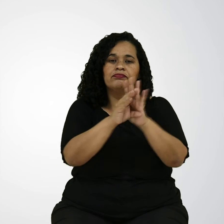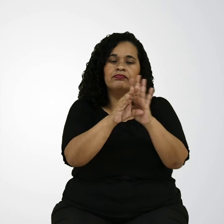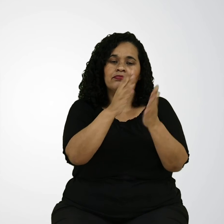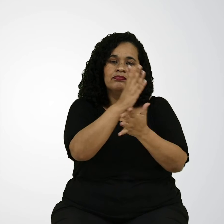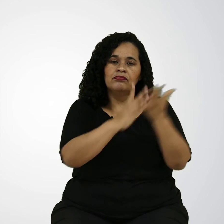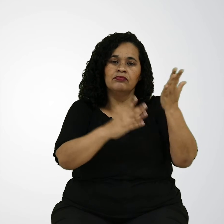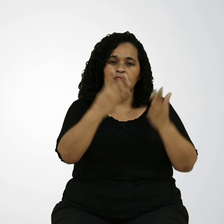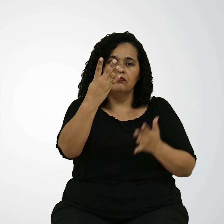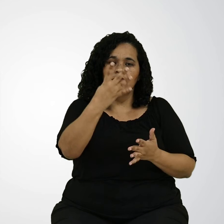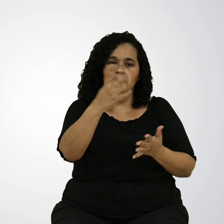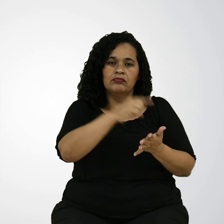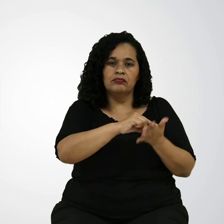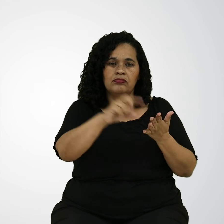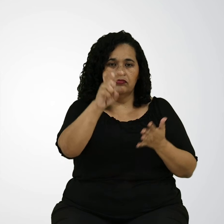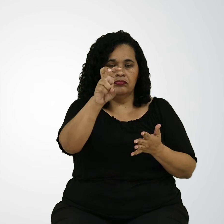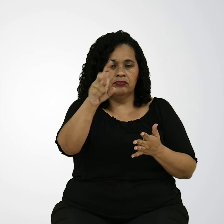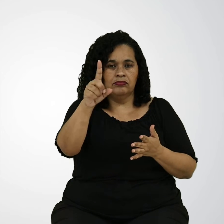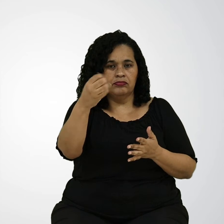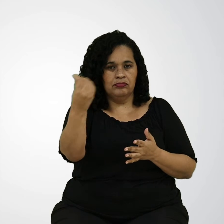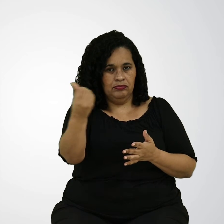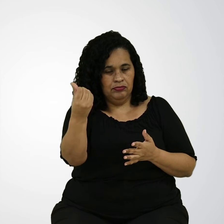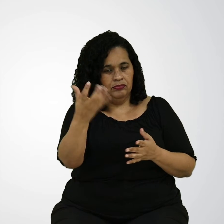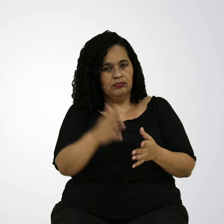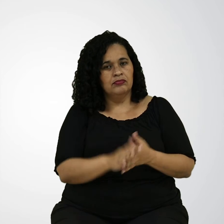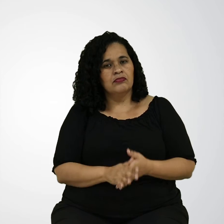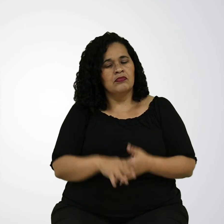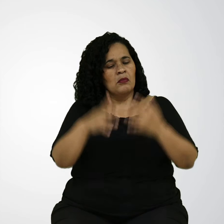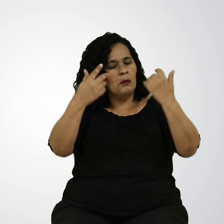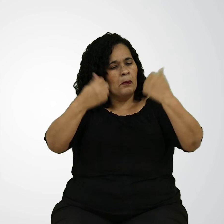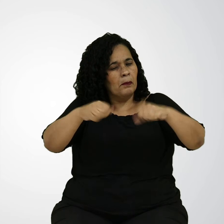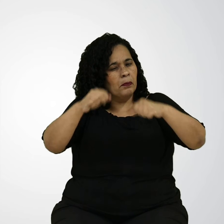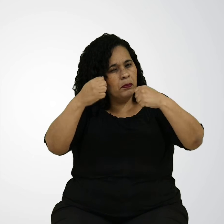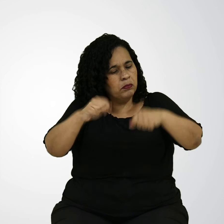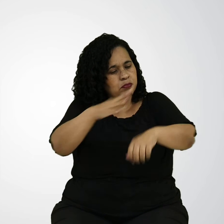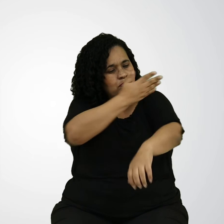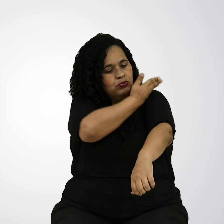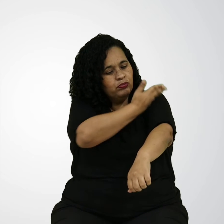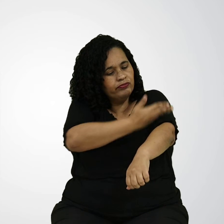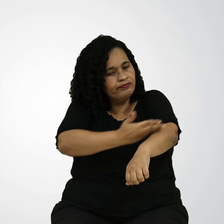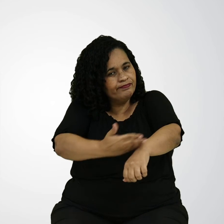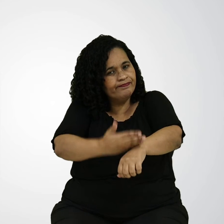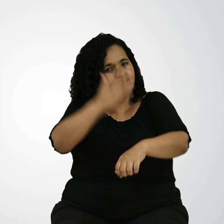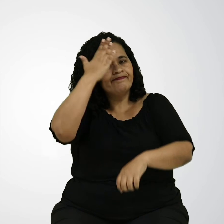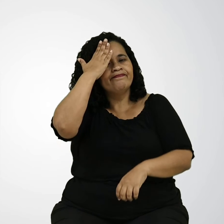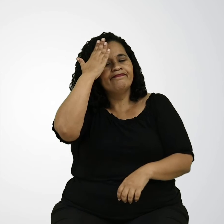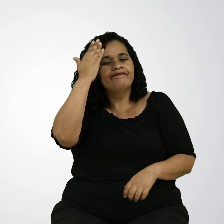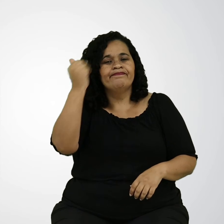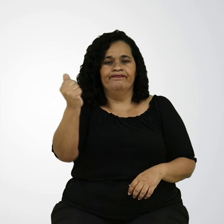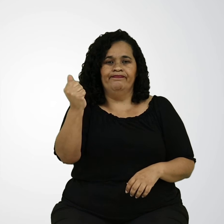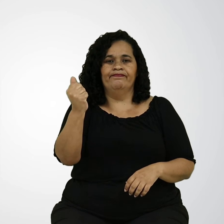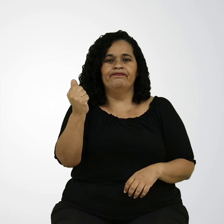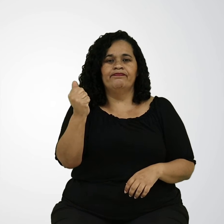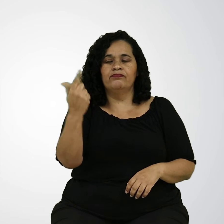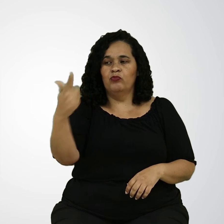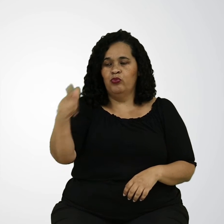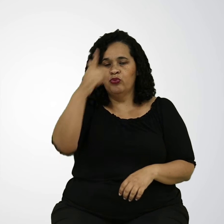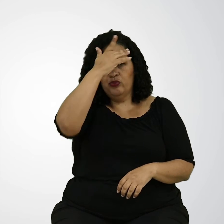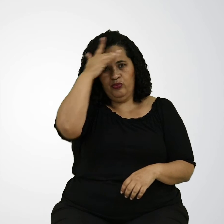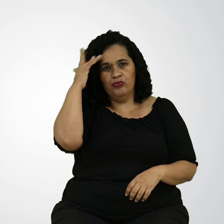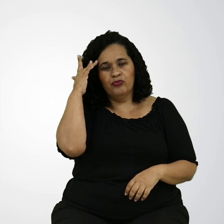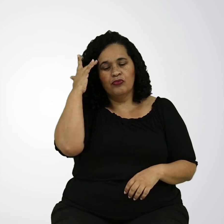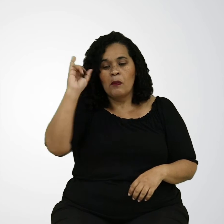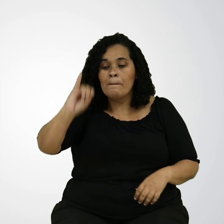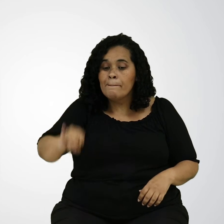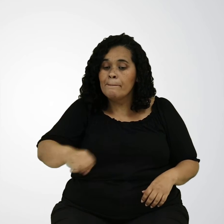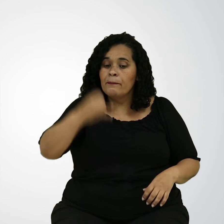versículos 5 e 6, Paulo diz: comportai-vos com sabedoria para com os de fora, aproveitando